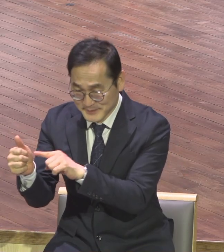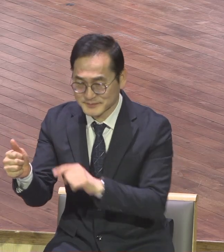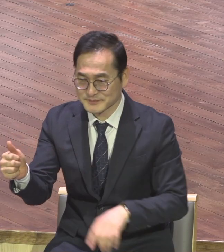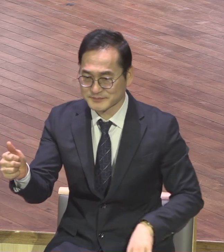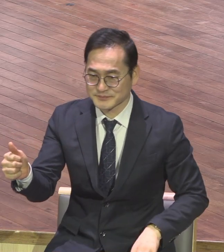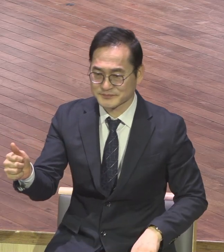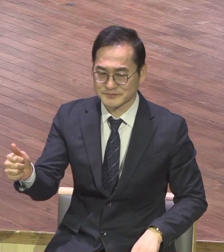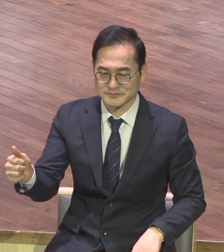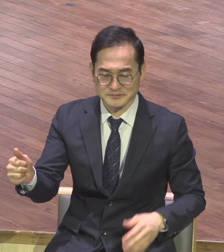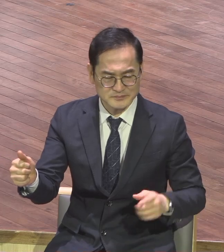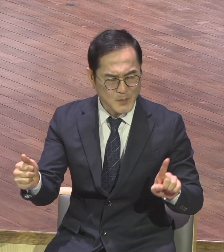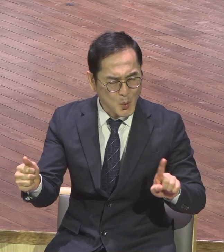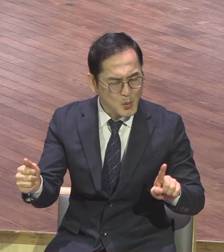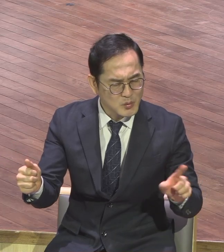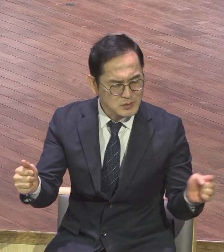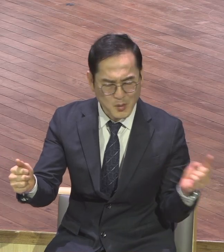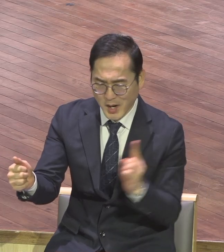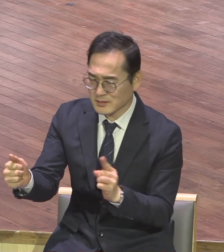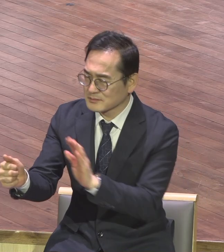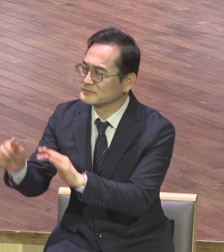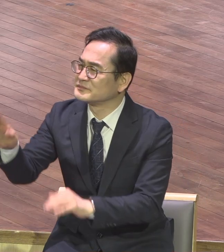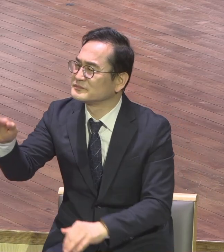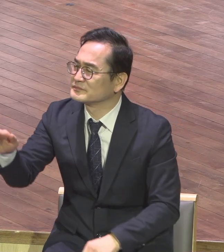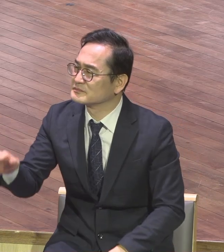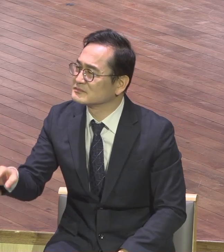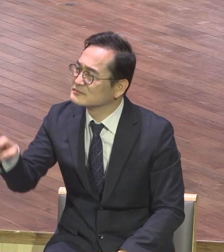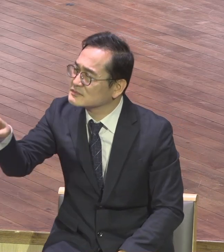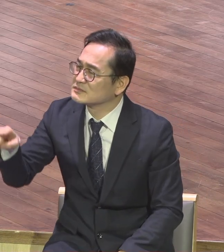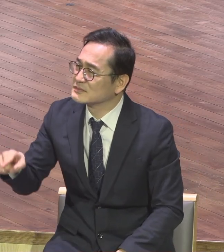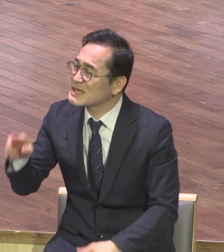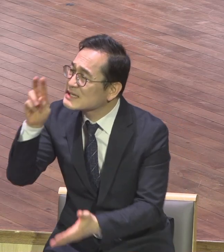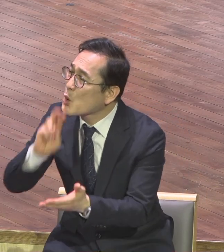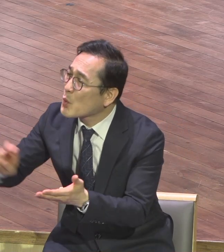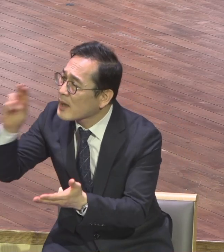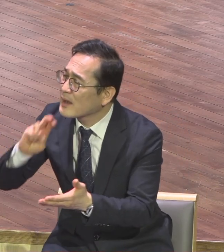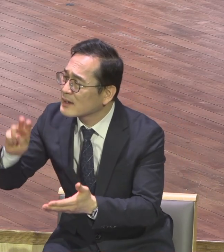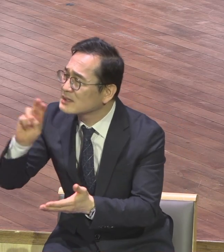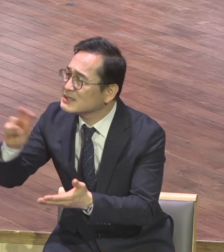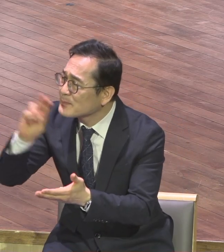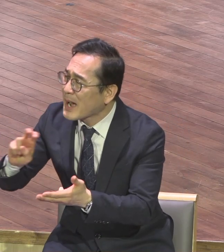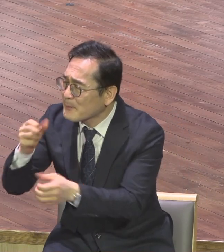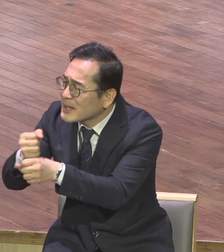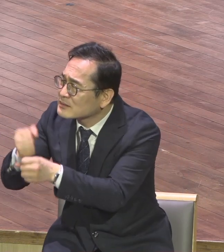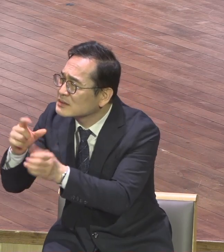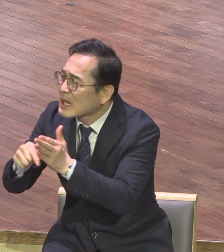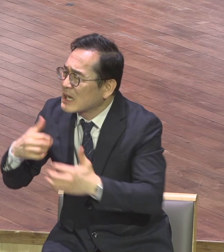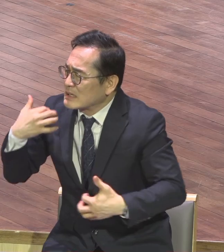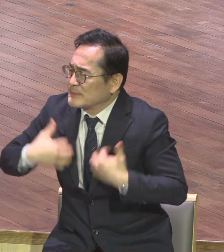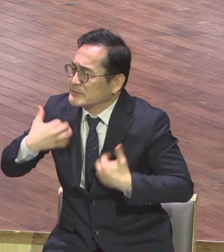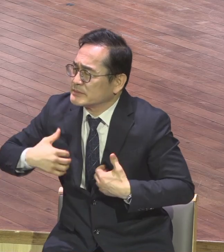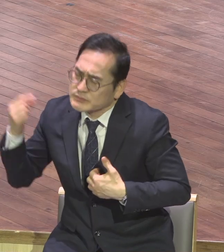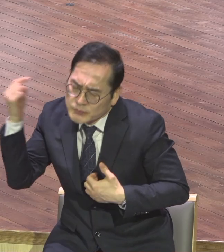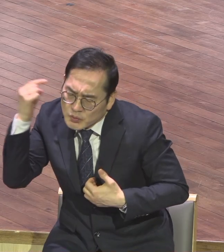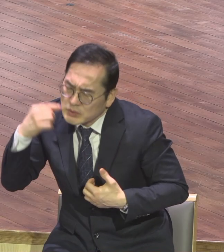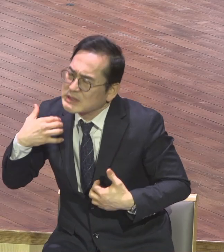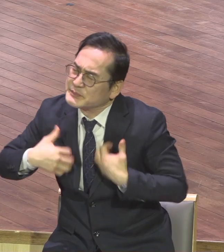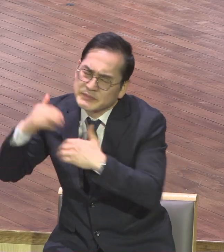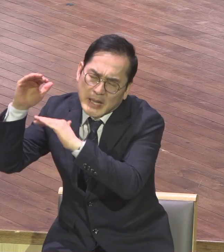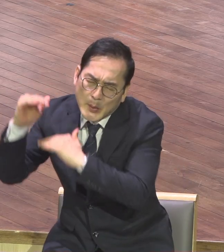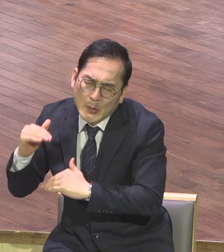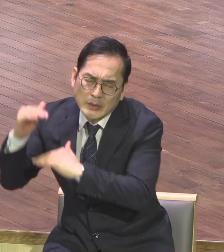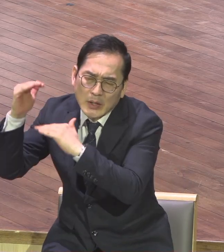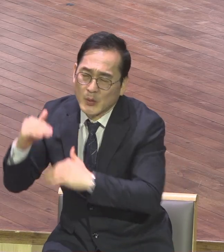선생님의 이 음악이 기쁨으로만 가득 찬 이유가 뭡니까? 선생님의 음악은 그렇게